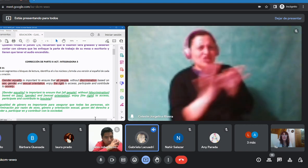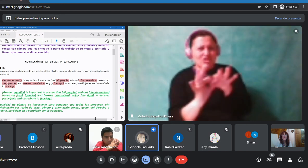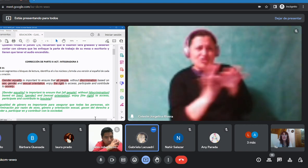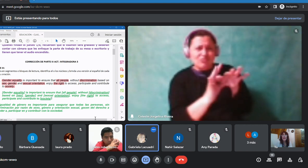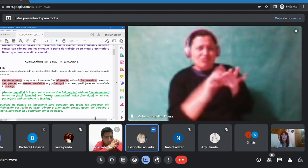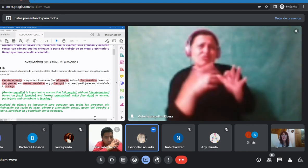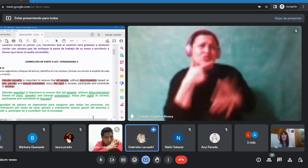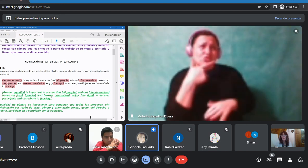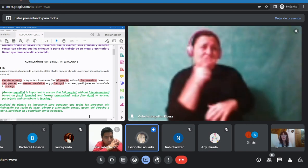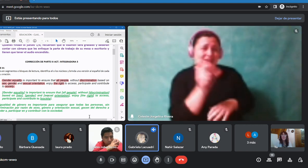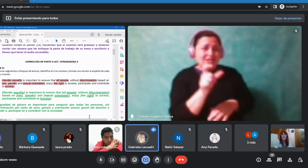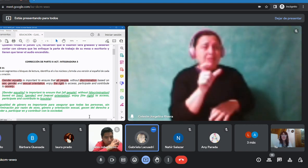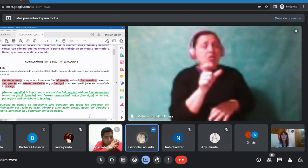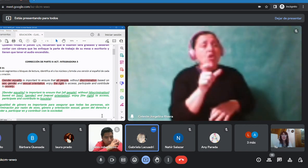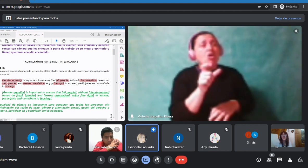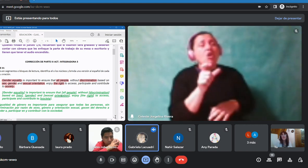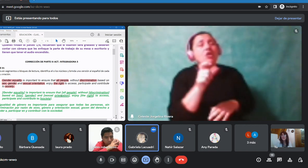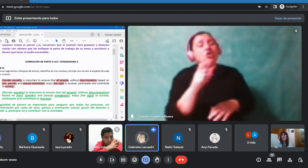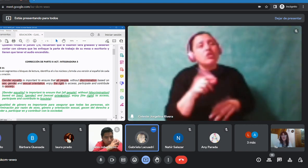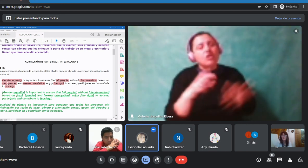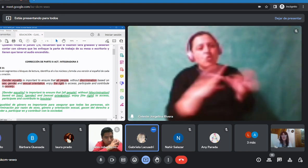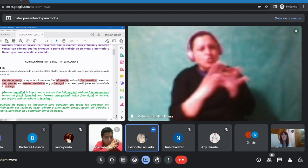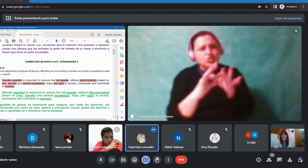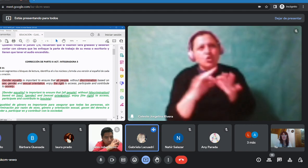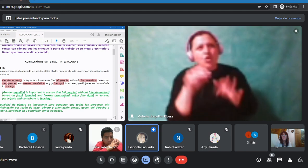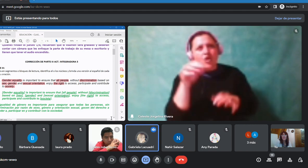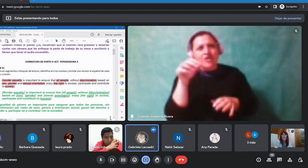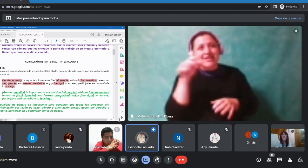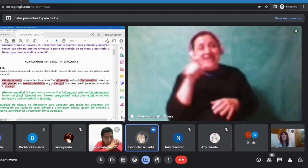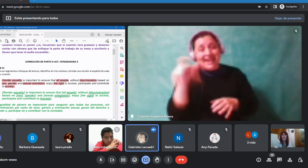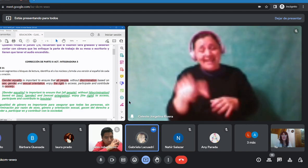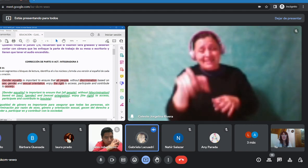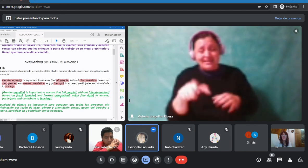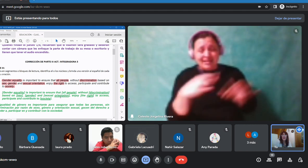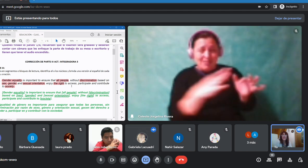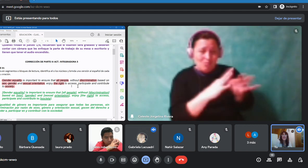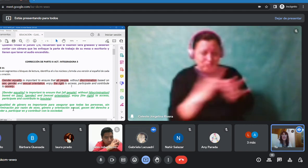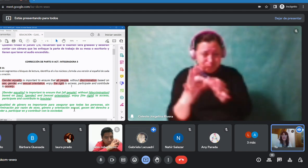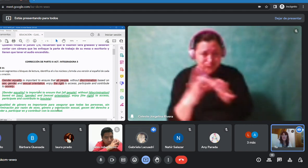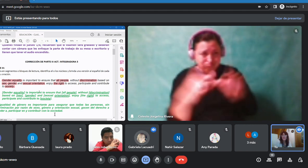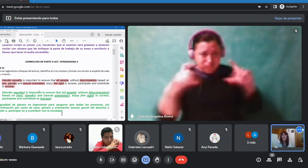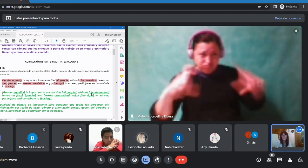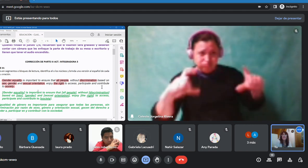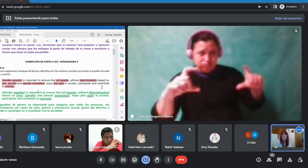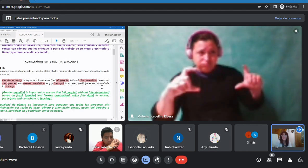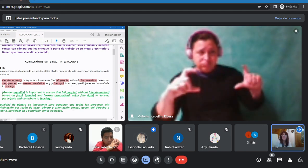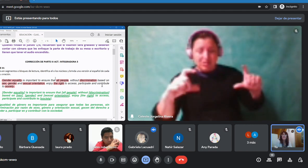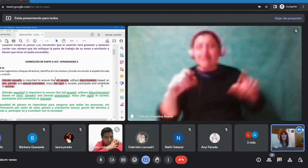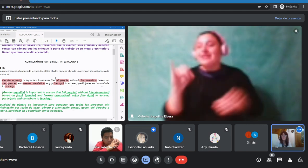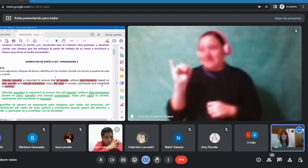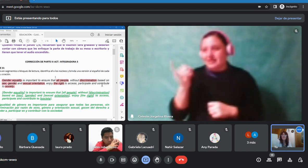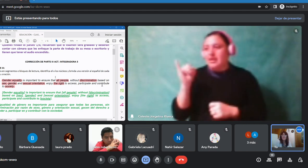sustantivo. Claro, por ejemplo, sexual orientation. Exactamente, claro, sí. Ahí sí, queda sí. Dentro. Ah, bien. ¿Sí?